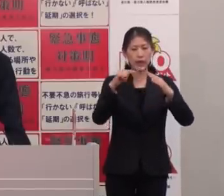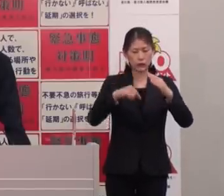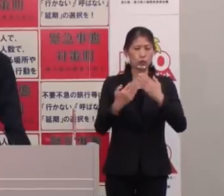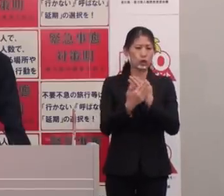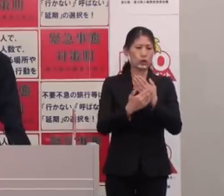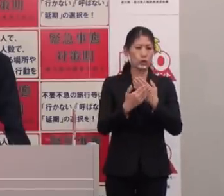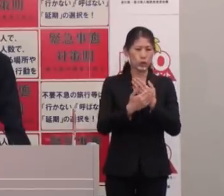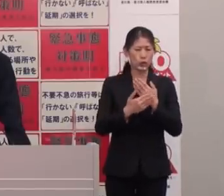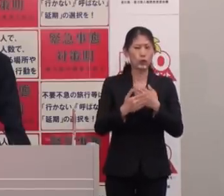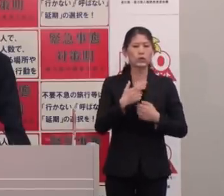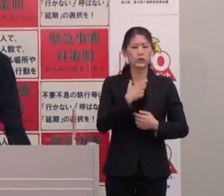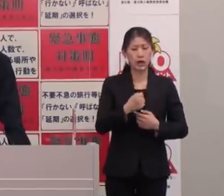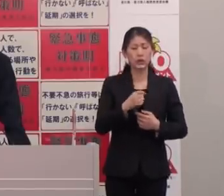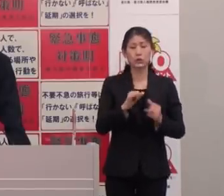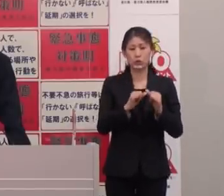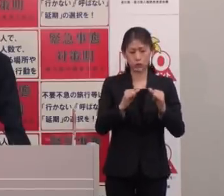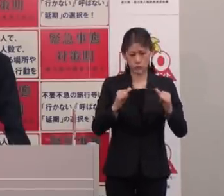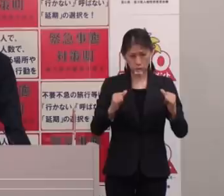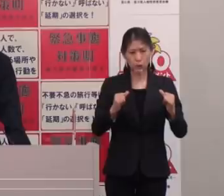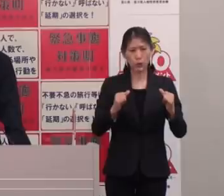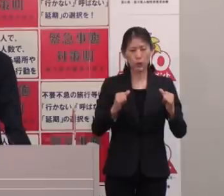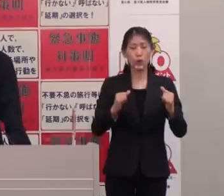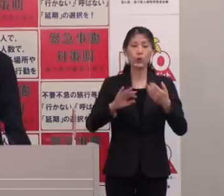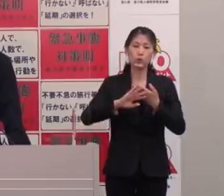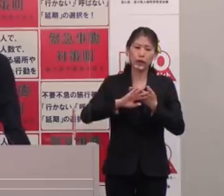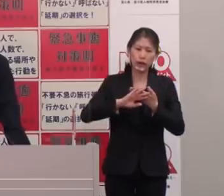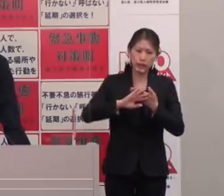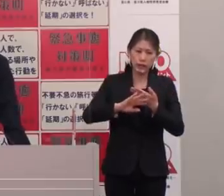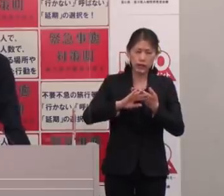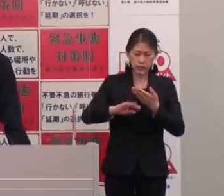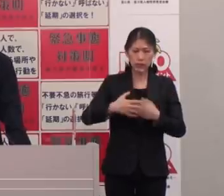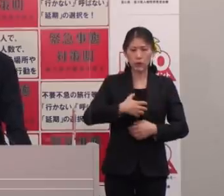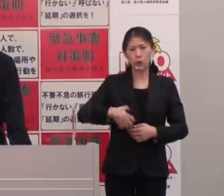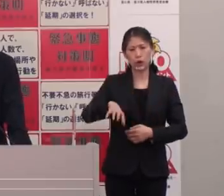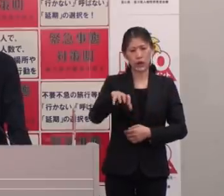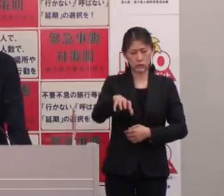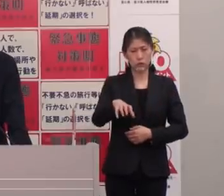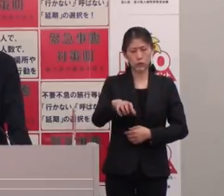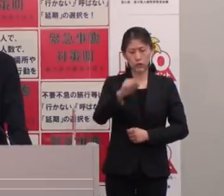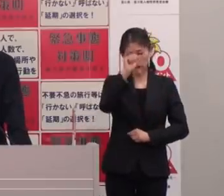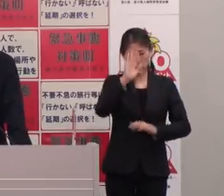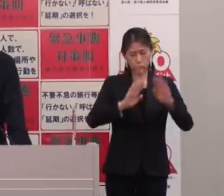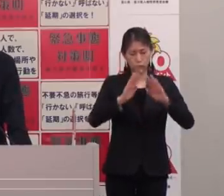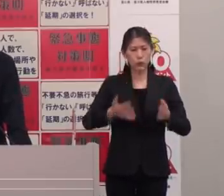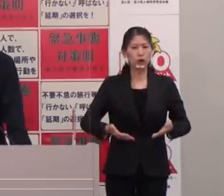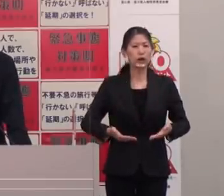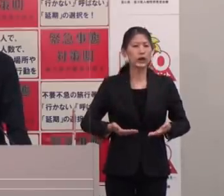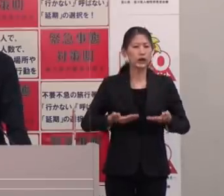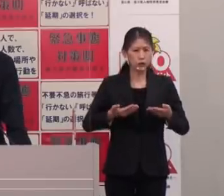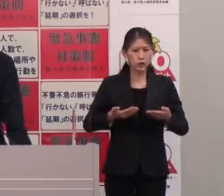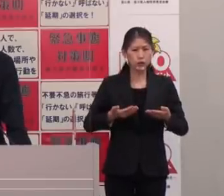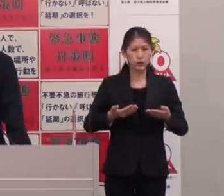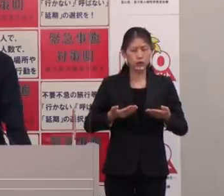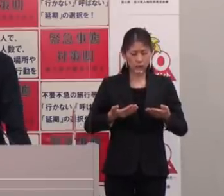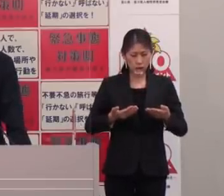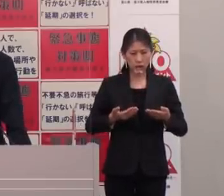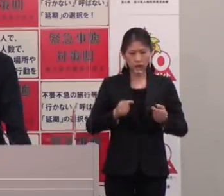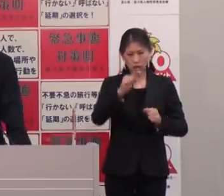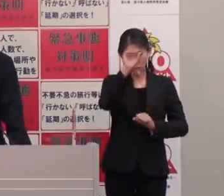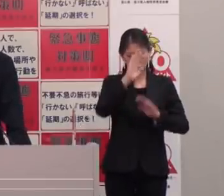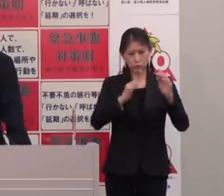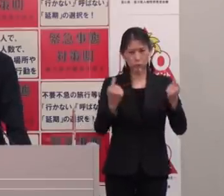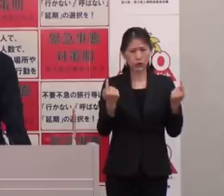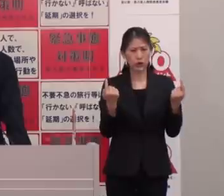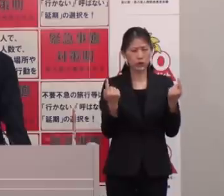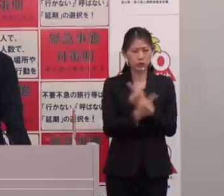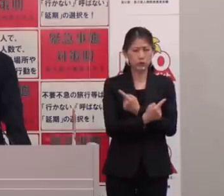ていうふうに希望された方以外に、その保健所の方から、まあ、軽症無症状で急変の恐れがないので自宅療